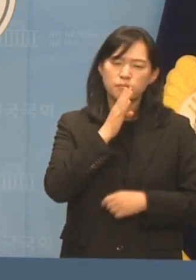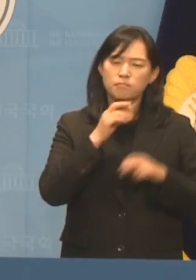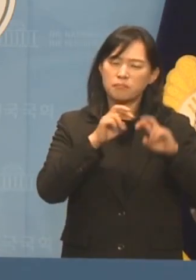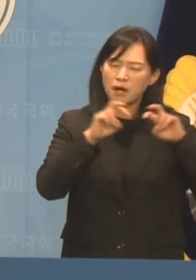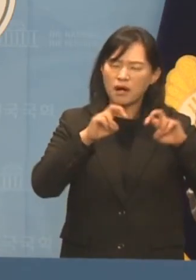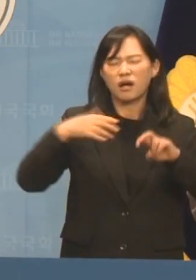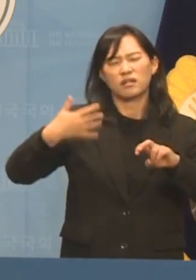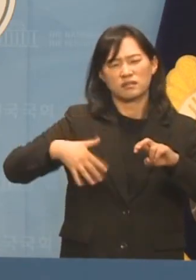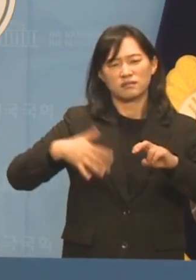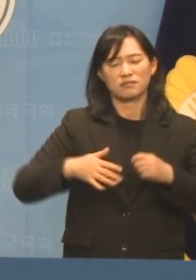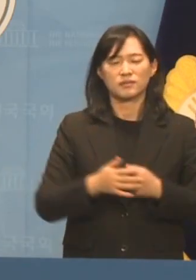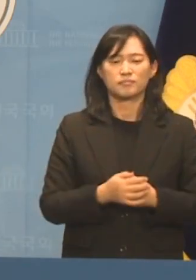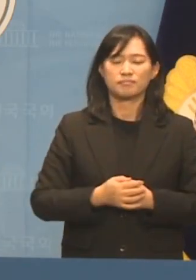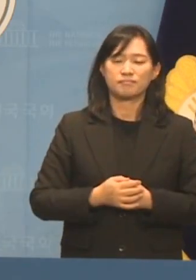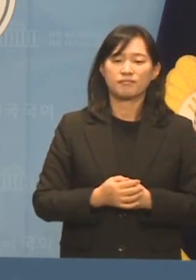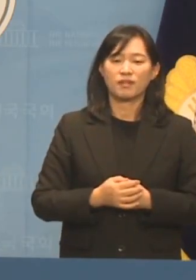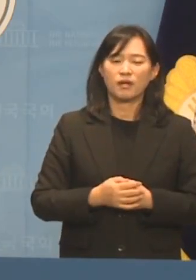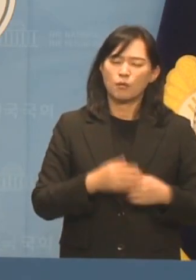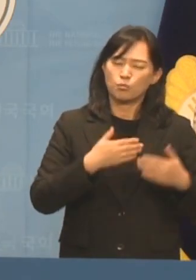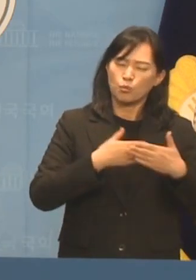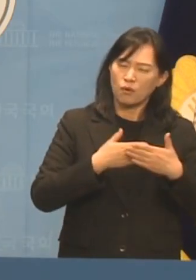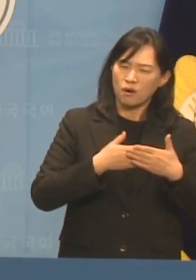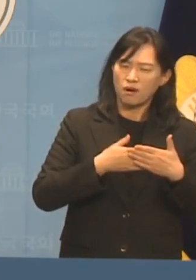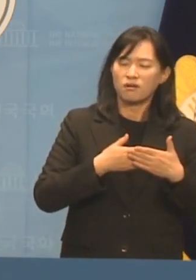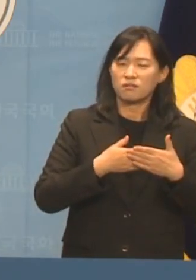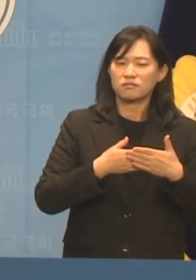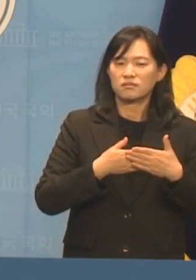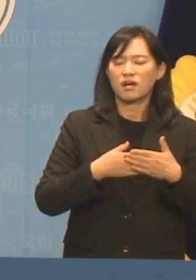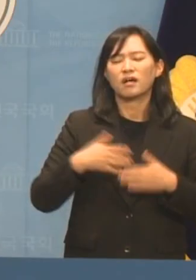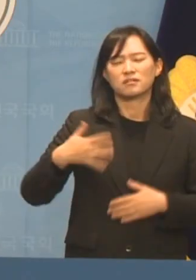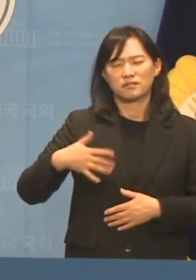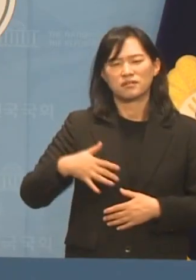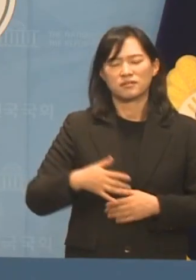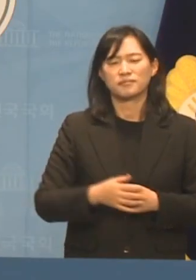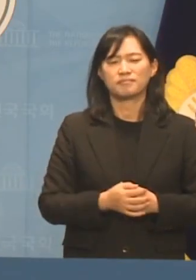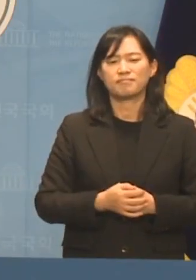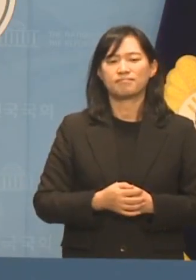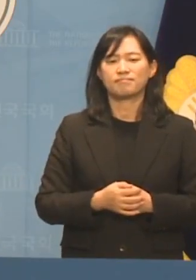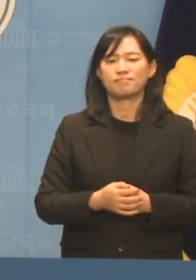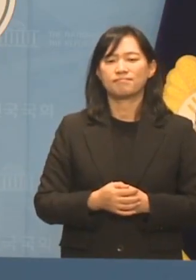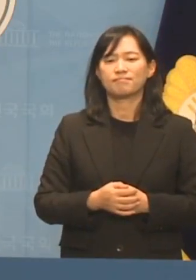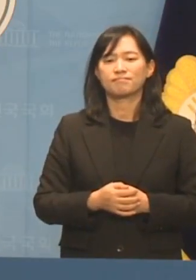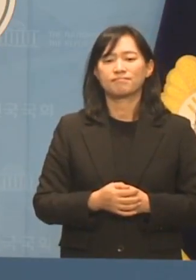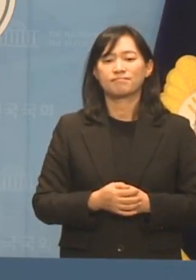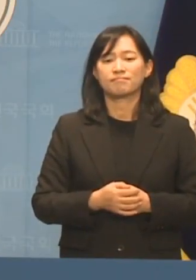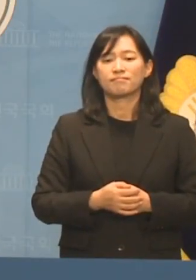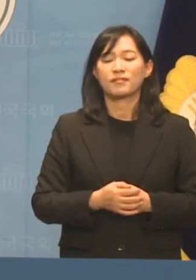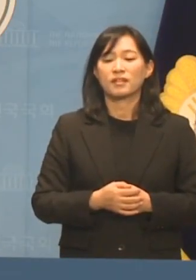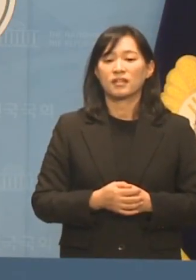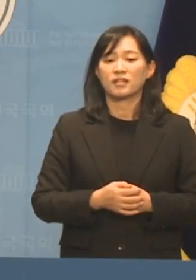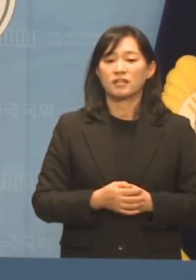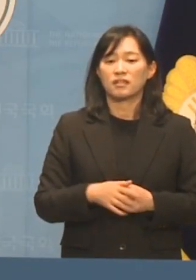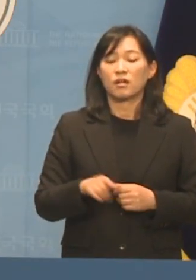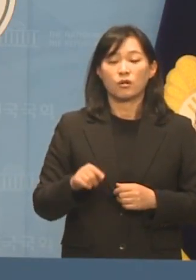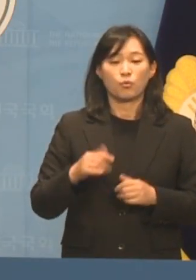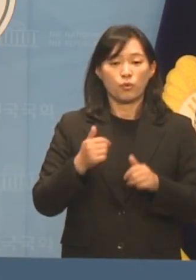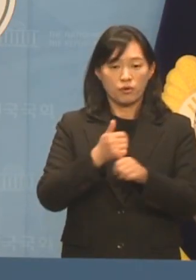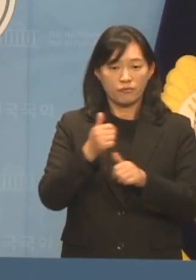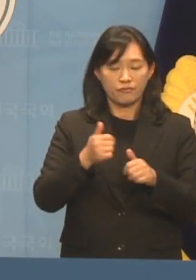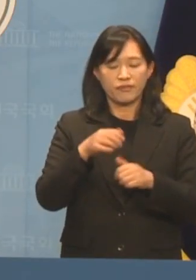못했습니다. 여전히 불안한 가슴을 쓸어내려야 하고 있는 상황입니다. 저희